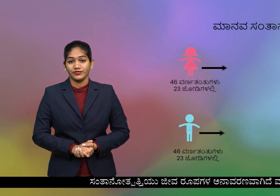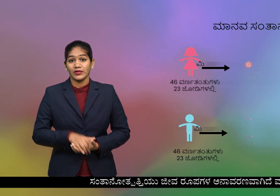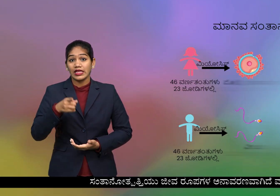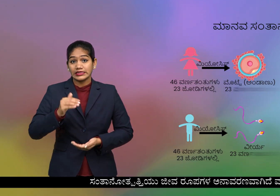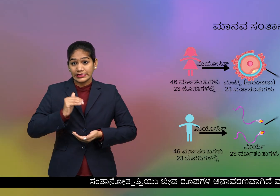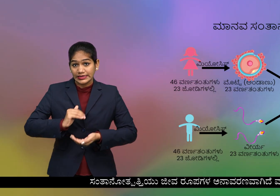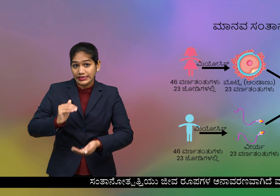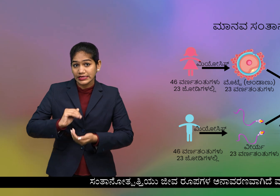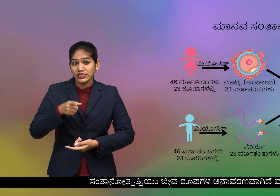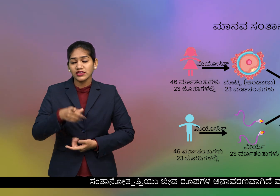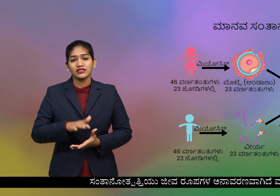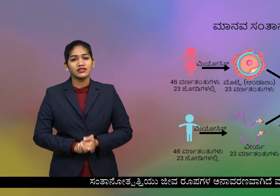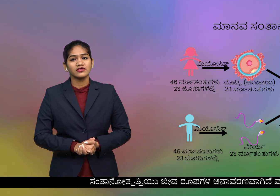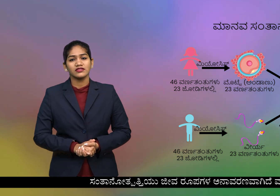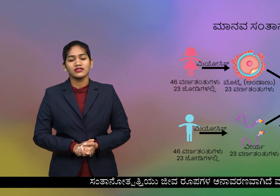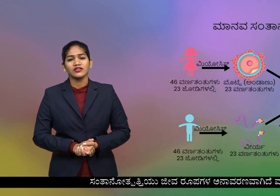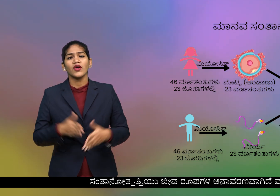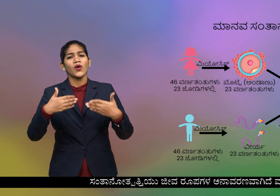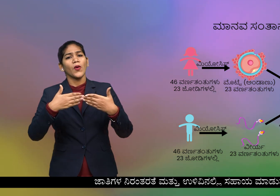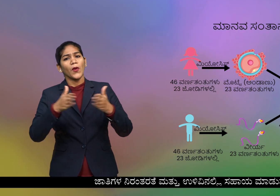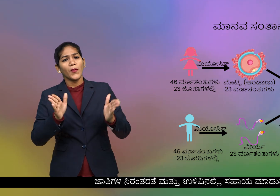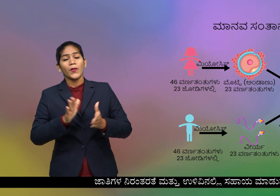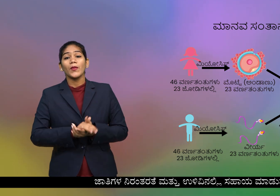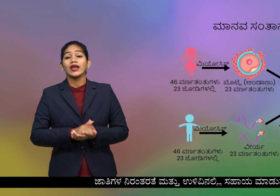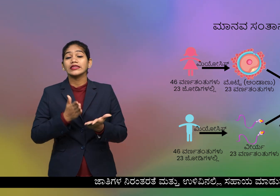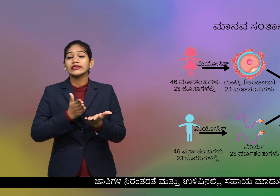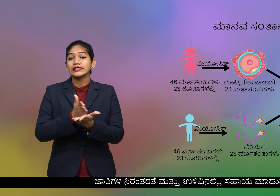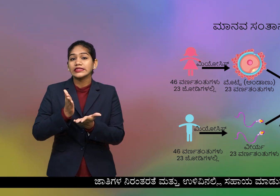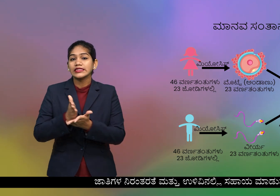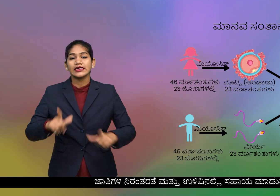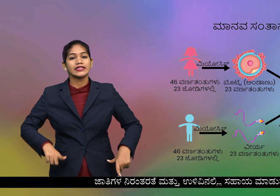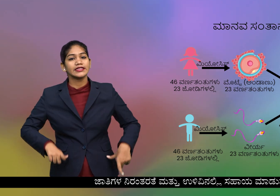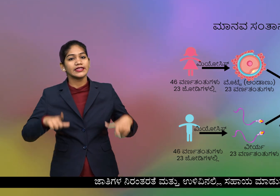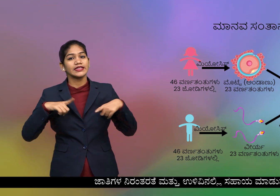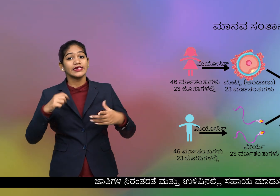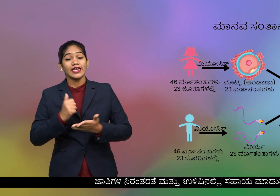ಸಂತಾನೋತ್ಪತ್ತಿಯು ಜೀವರೂಪಗಳ ಅನಾವರಣವಾಗಿದೆ ಮತ್ತು ಜಾತಿಗಳ ನಿರಂತರತೆ ಮತ್ತು ಉಳಿವಿನಲ್ಲಿ ಸಹಾಯ ಮಾಡುತ್ತೆ.